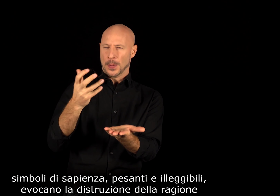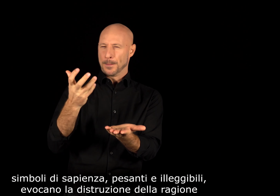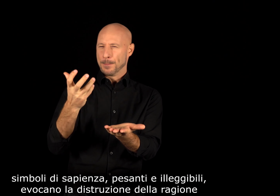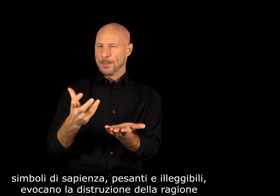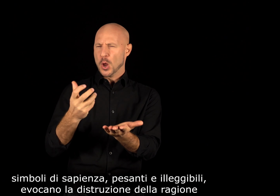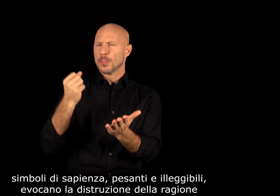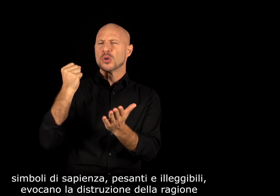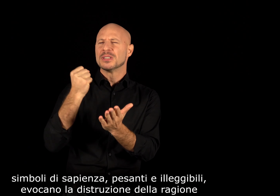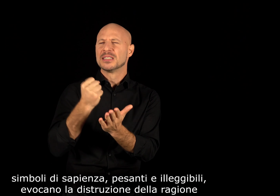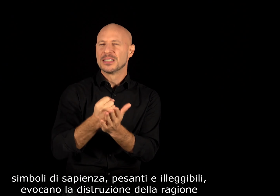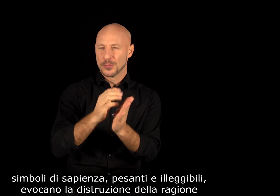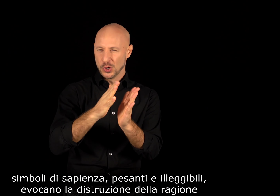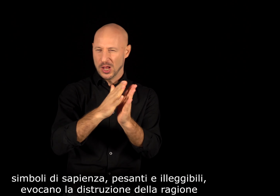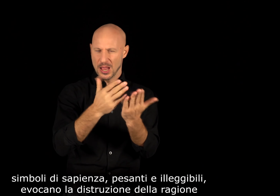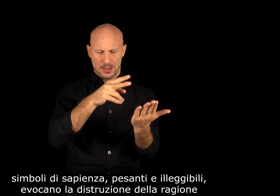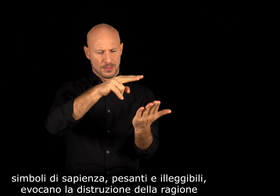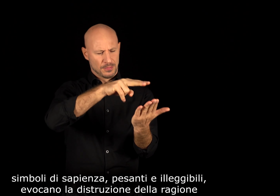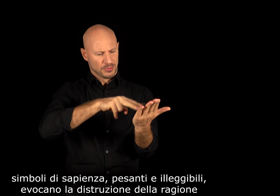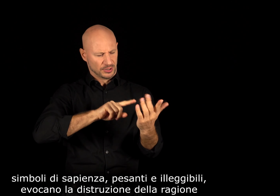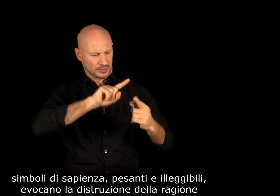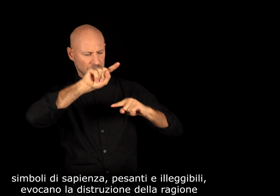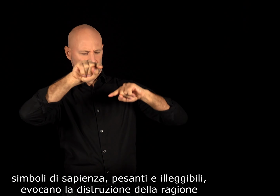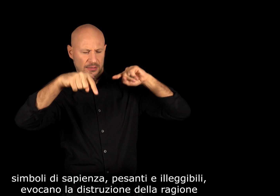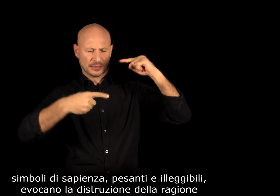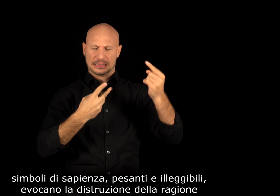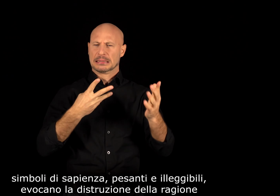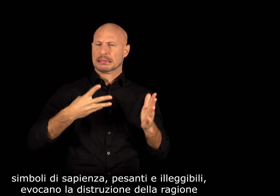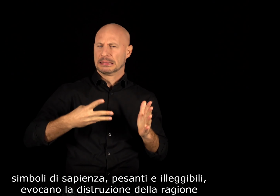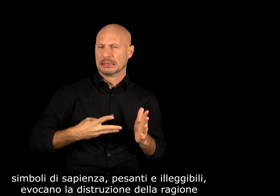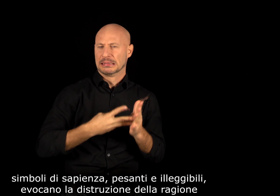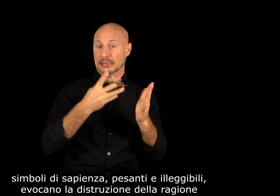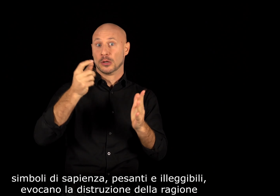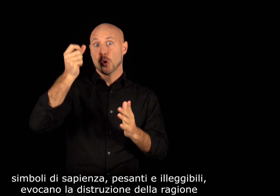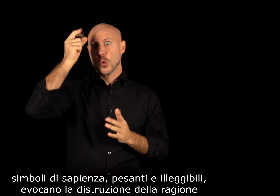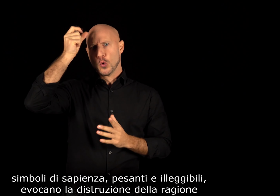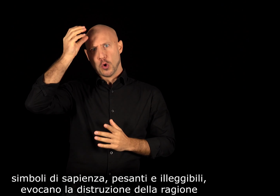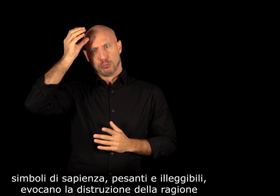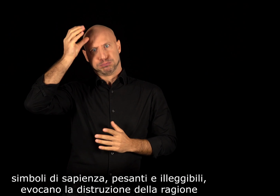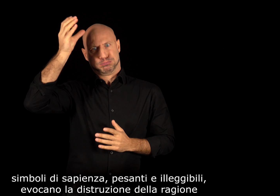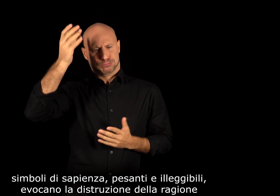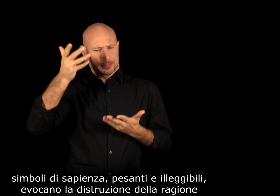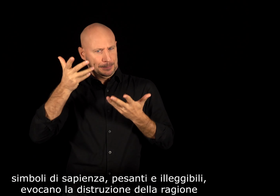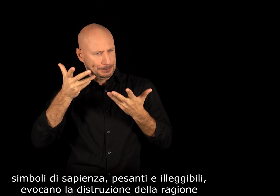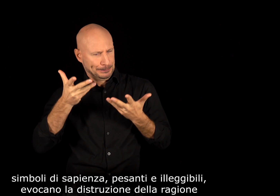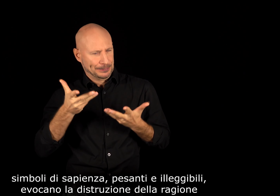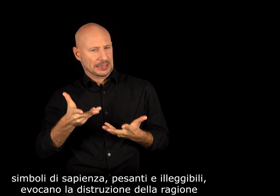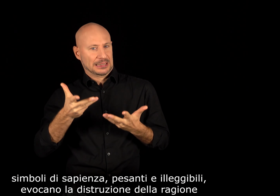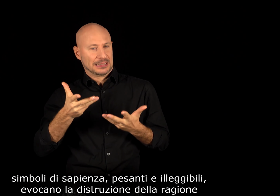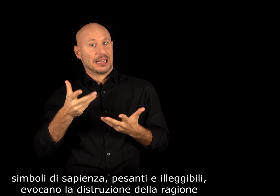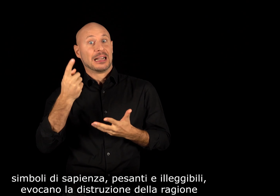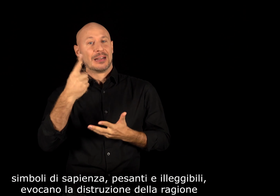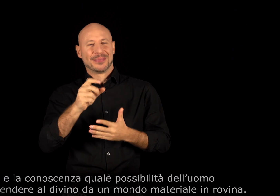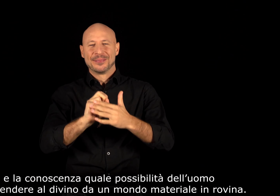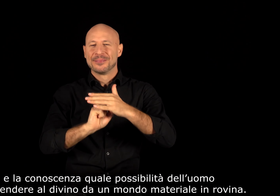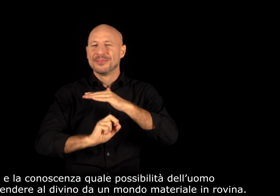Simboli di sapienza, pesanti e illegibili evocano la distruzione della ragione e la